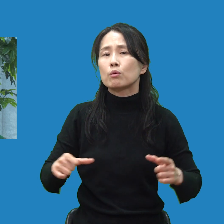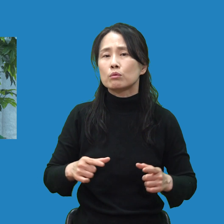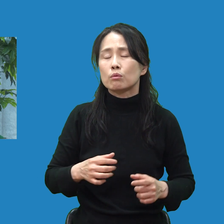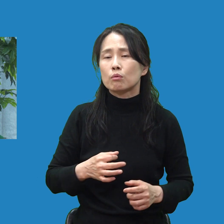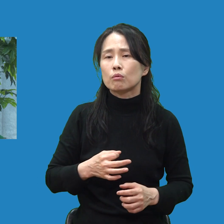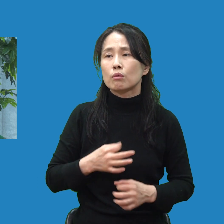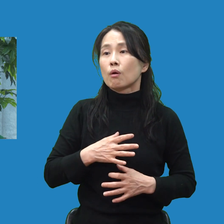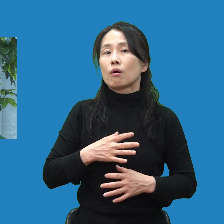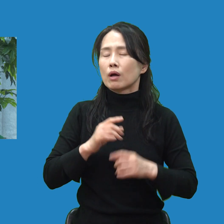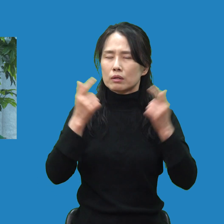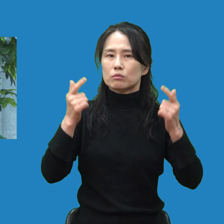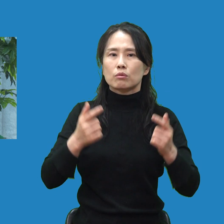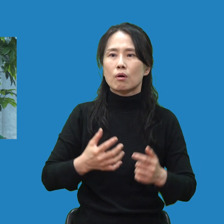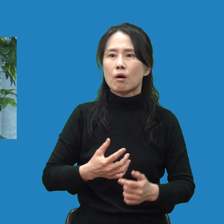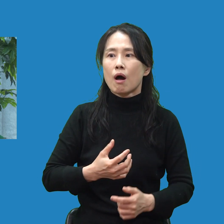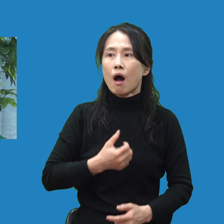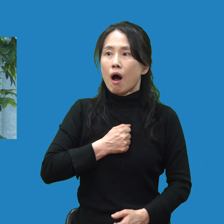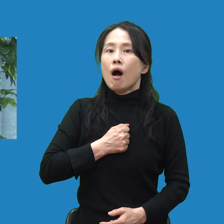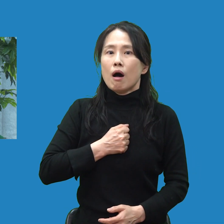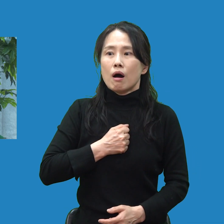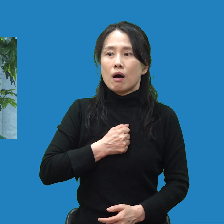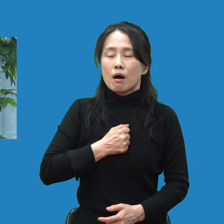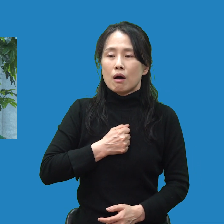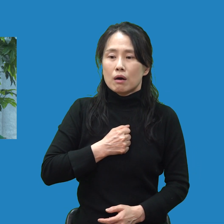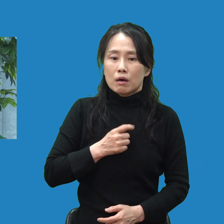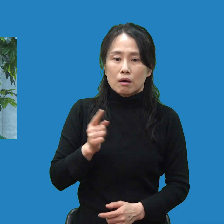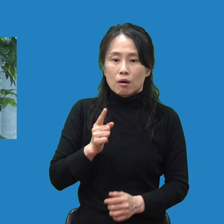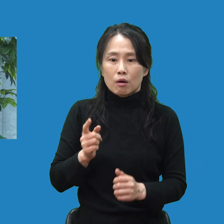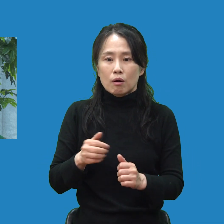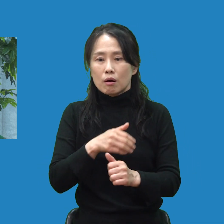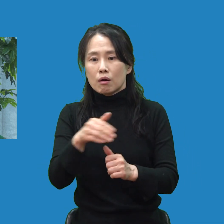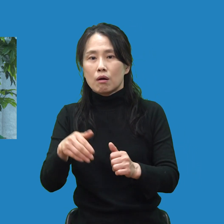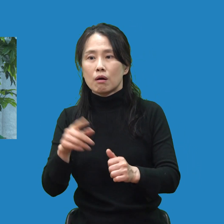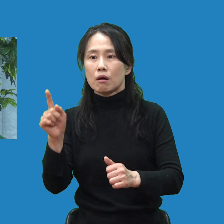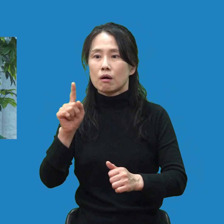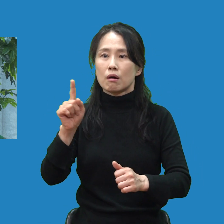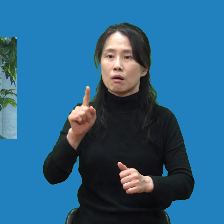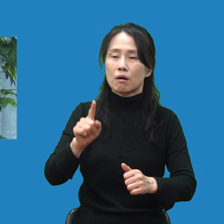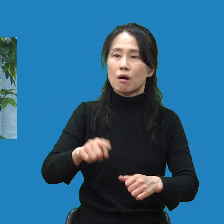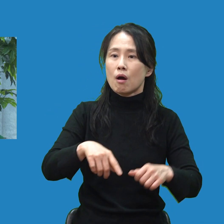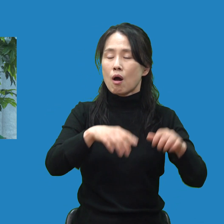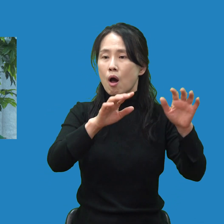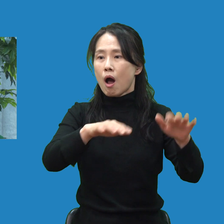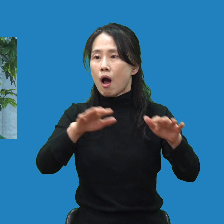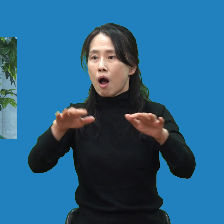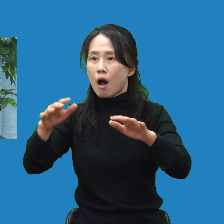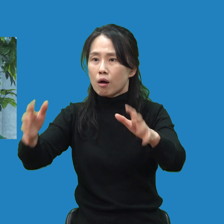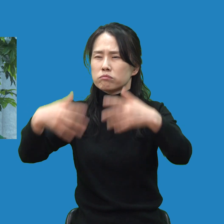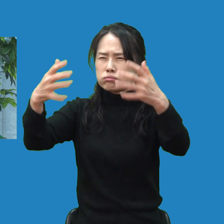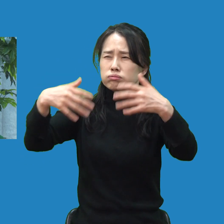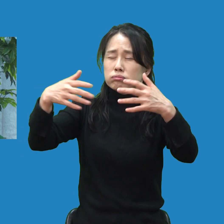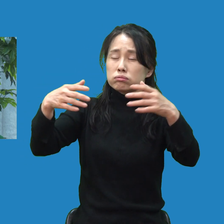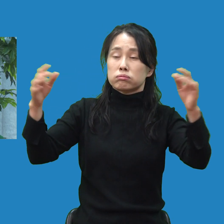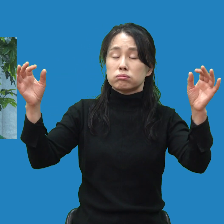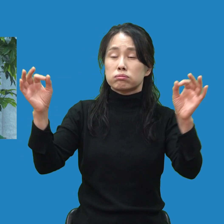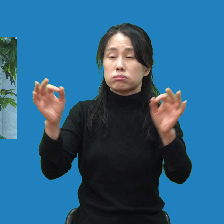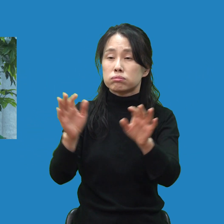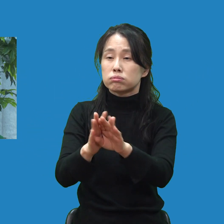아니고 이거 도대체 무슨 상황이야. 지나칠 만큼 놀라고